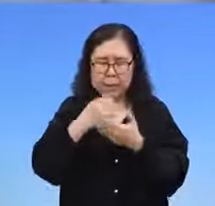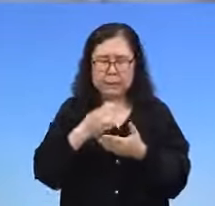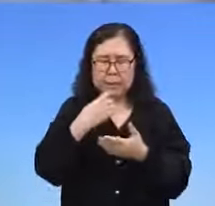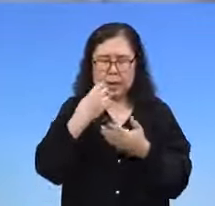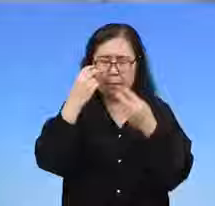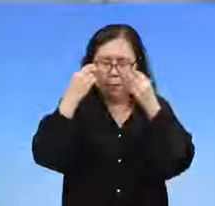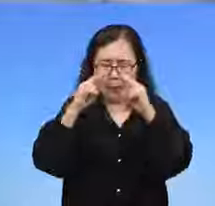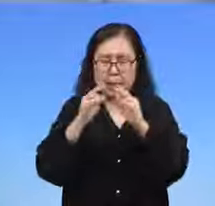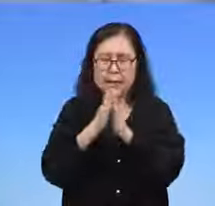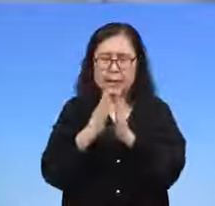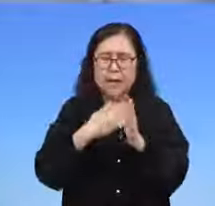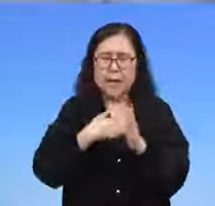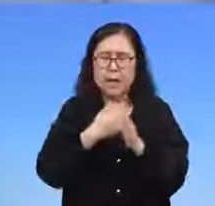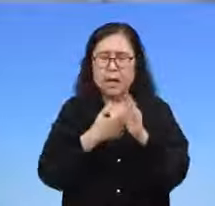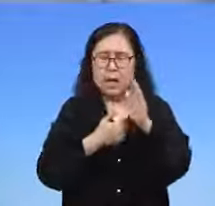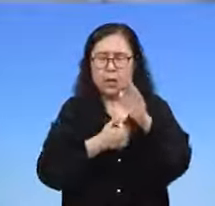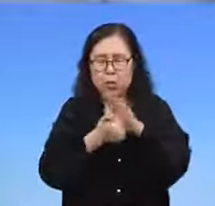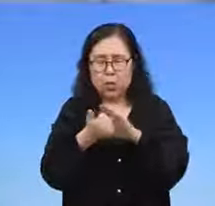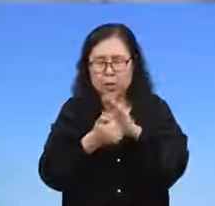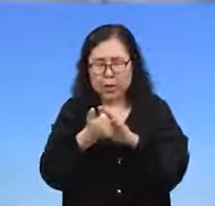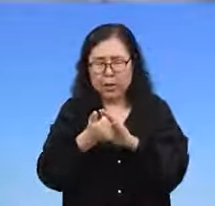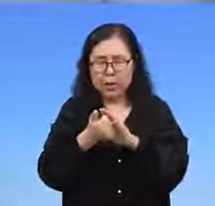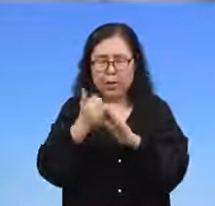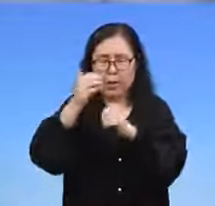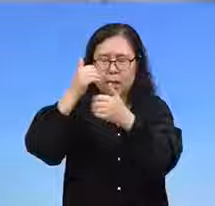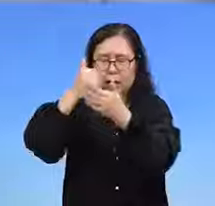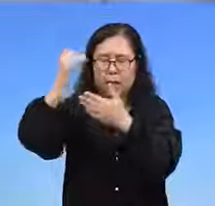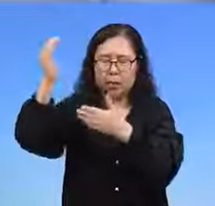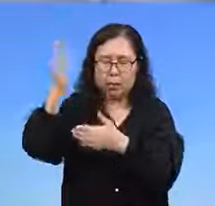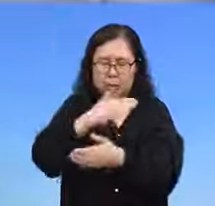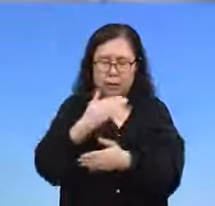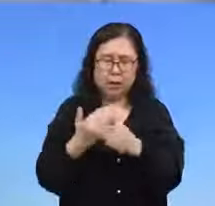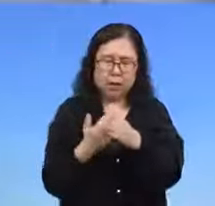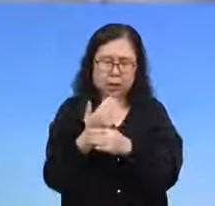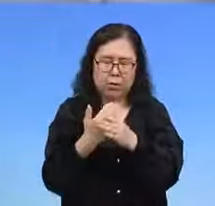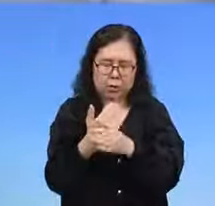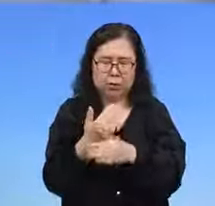바라라. 물은 나의 소망이 그로부터 나오는도다.